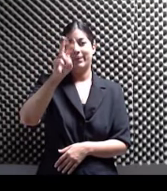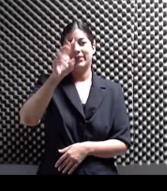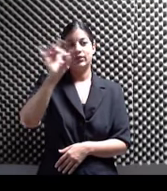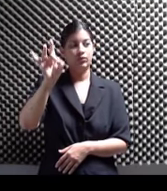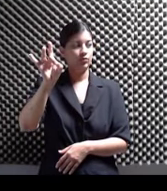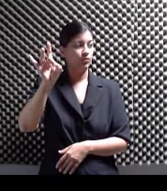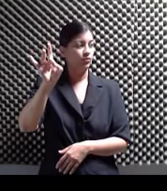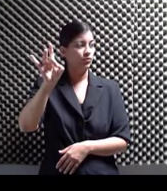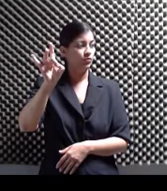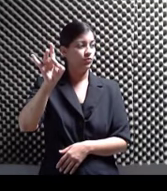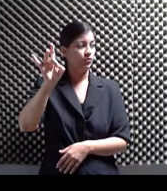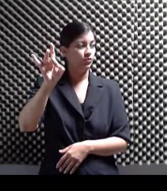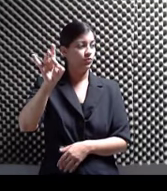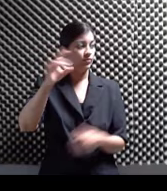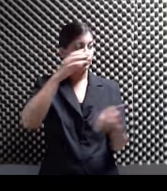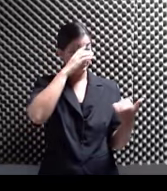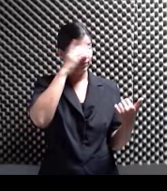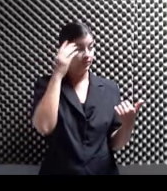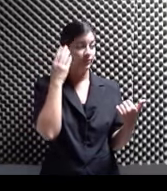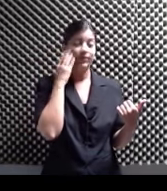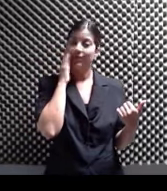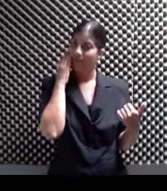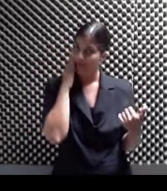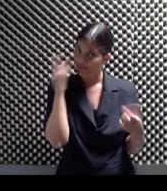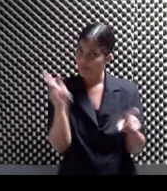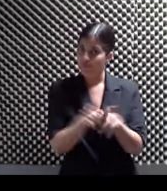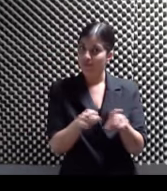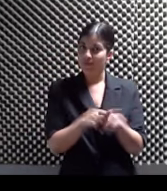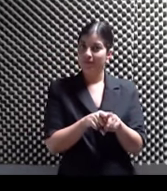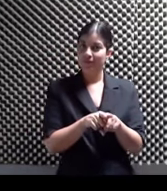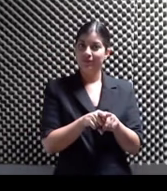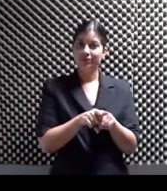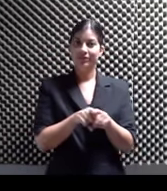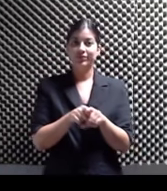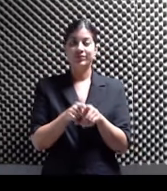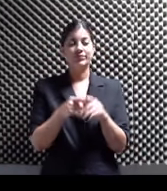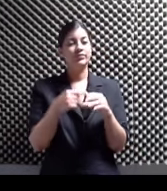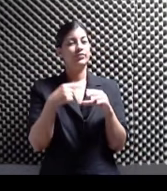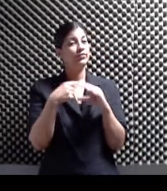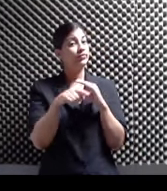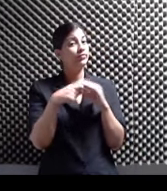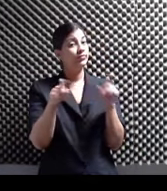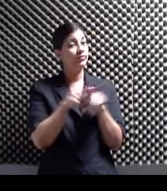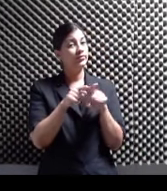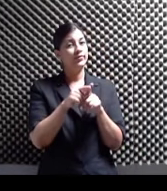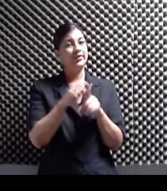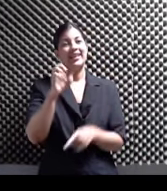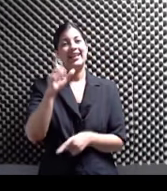787-397-1028. En Facebook. Escribirnos, seguro que sí, un correo electrónico a